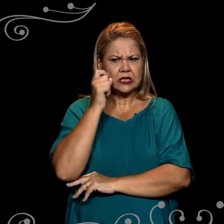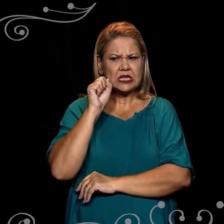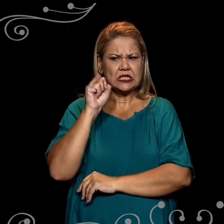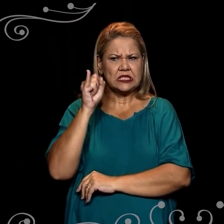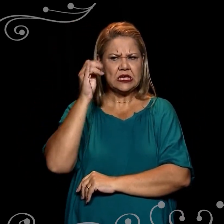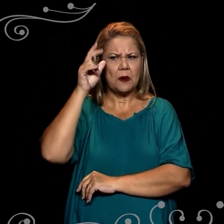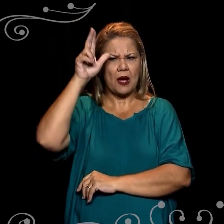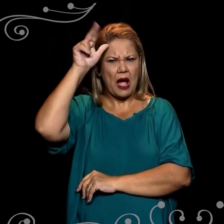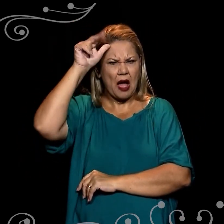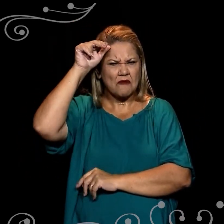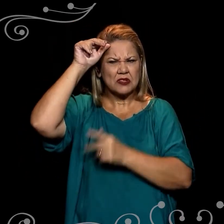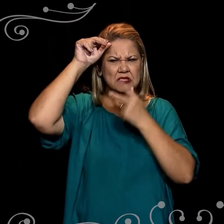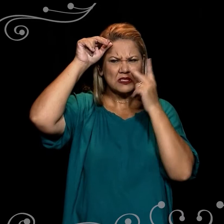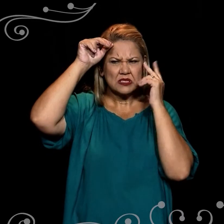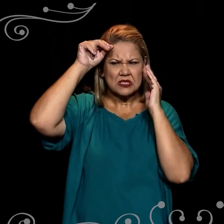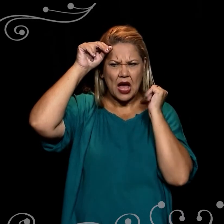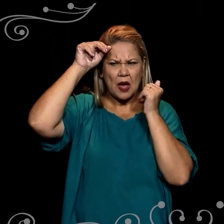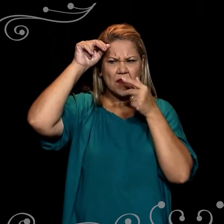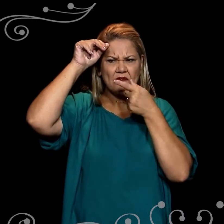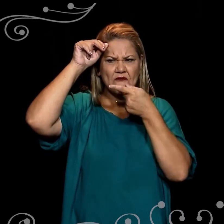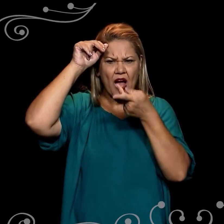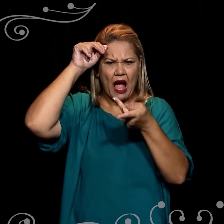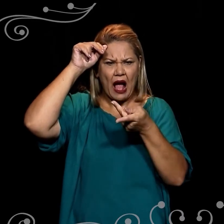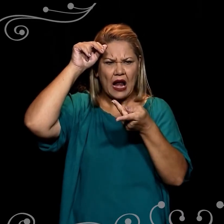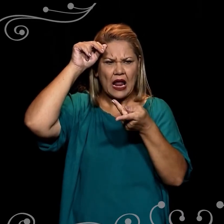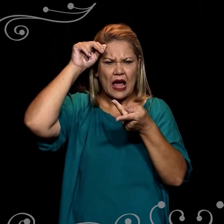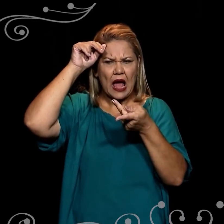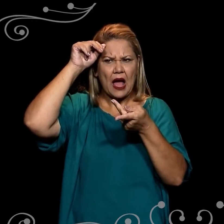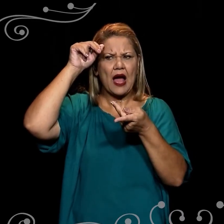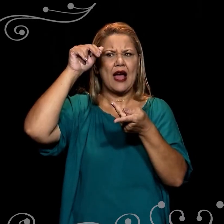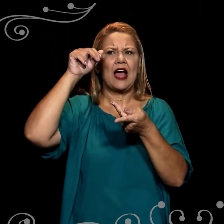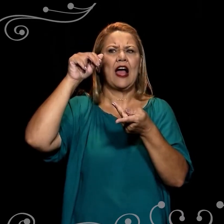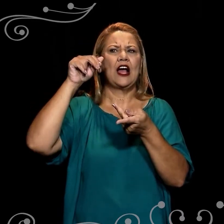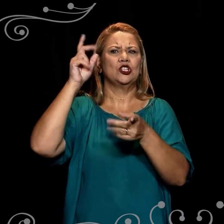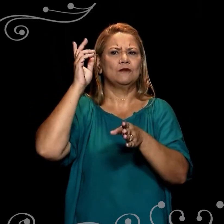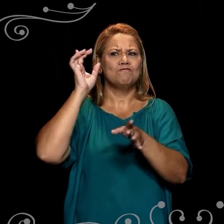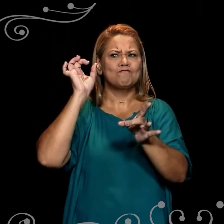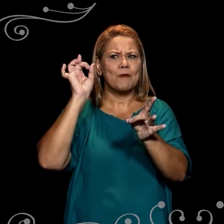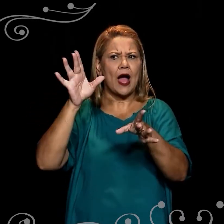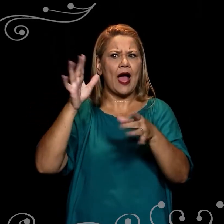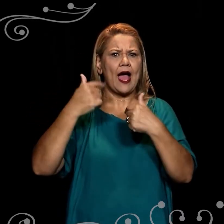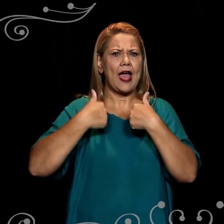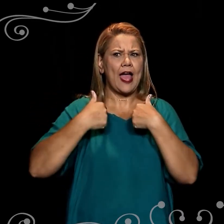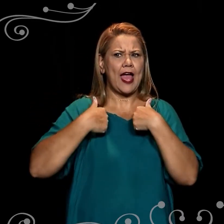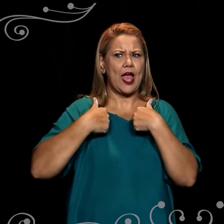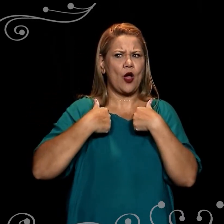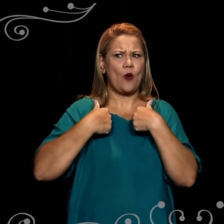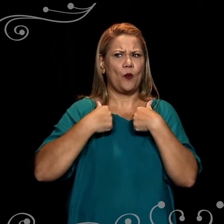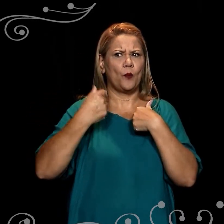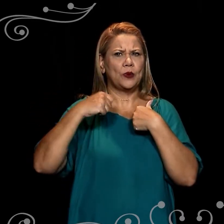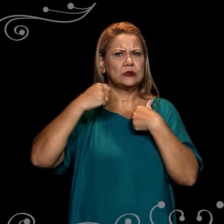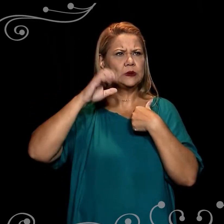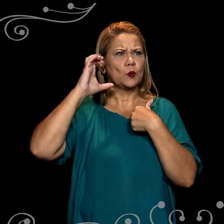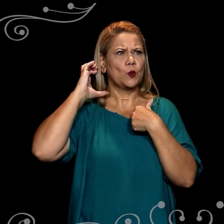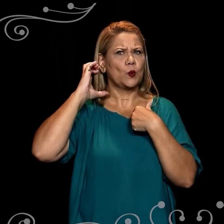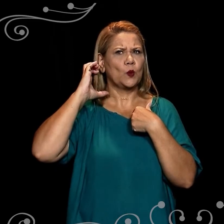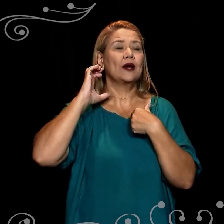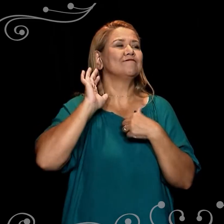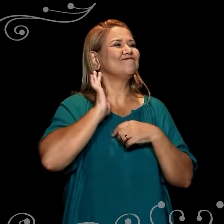farsa. Resolveu então pedir ao rei, pai do príncipe, para matar o